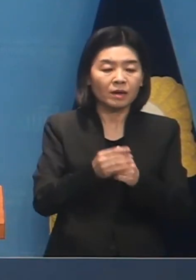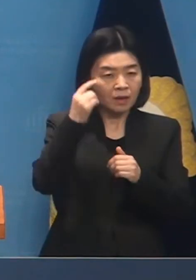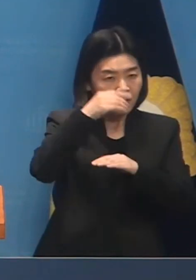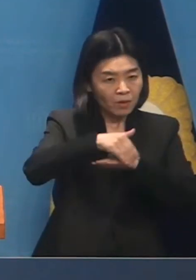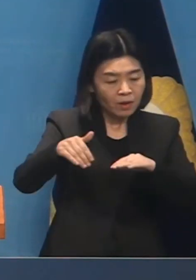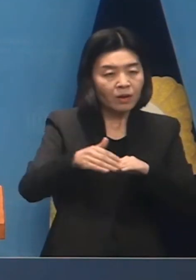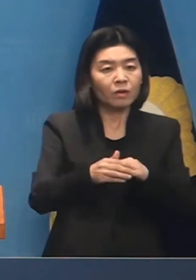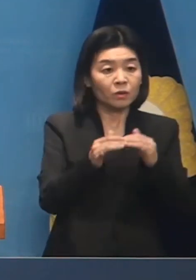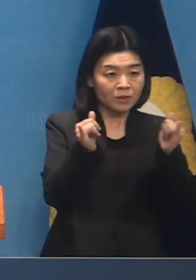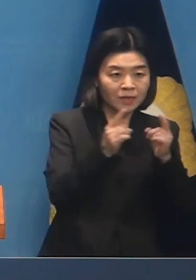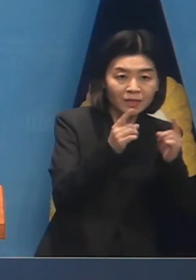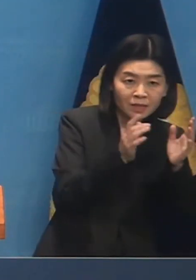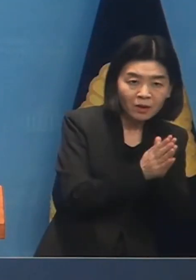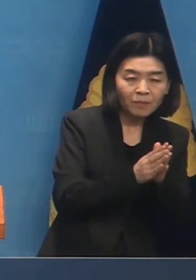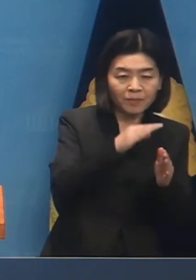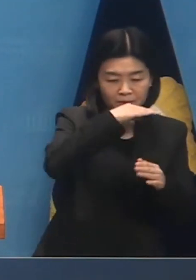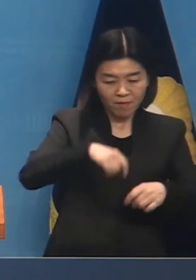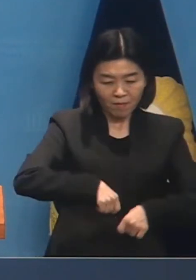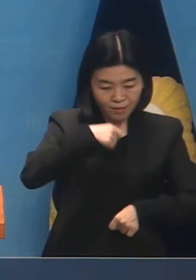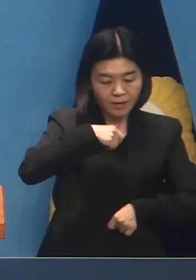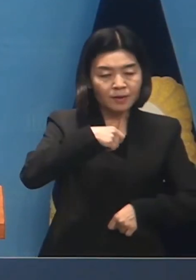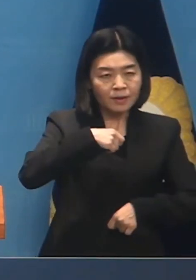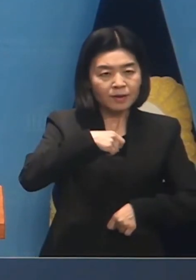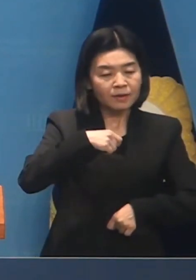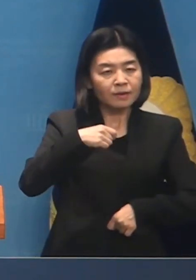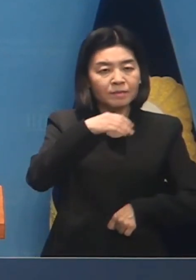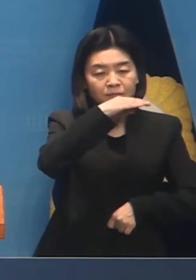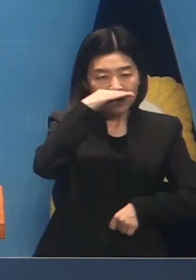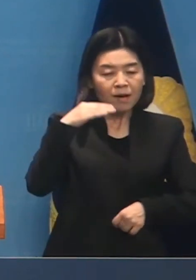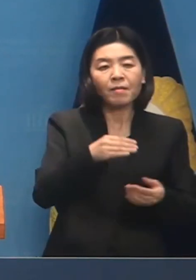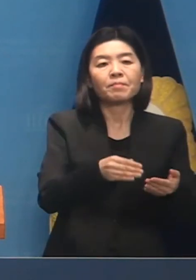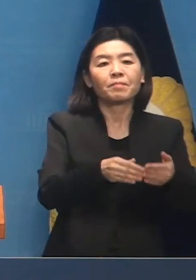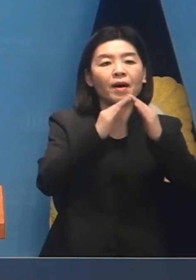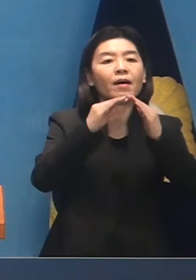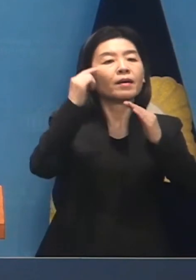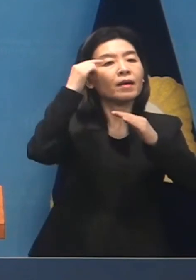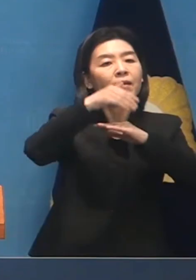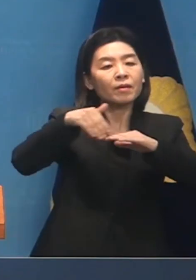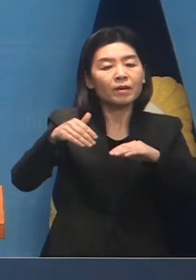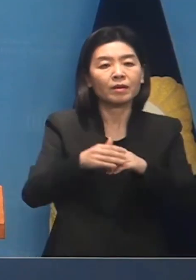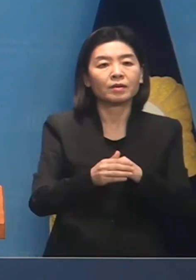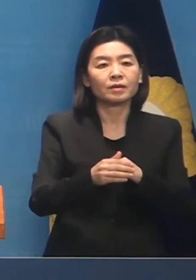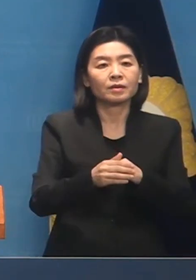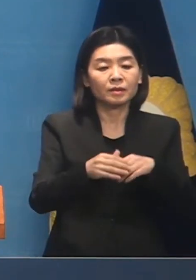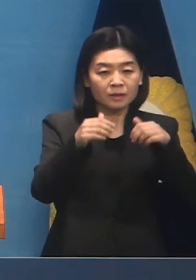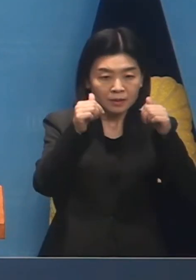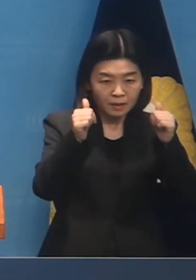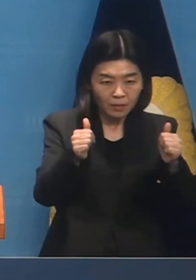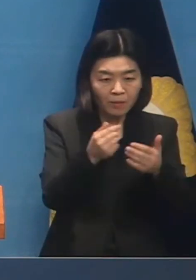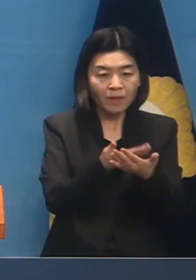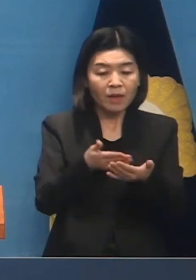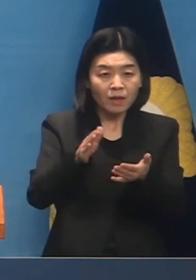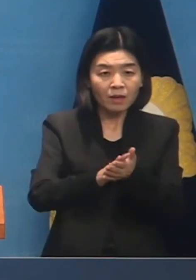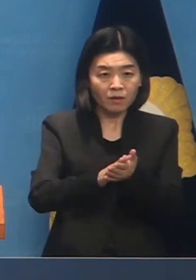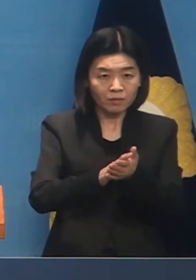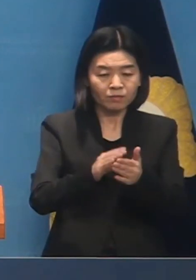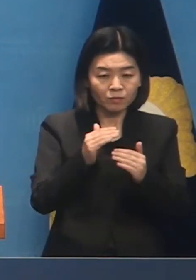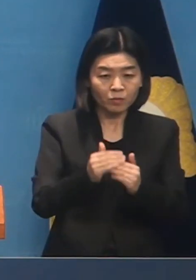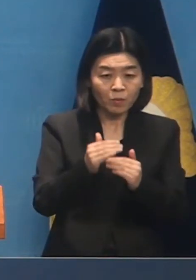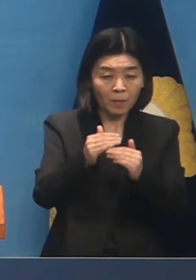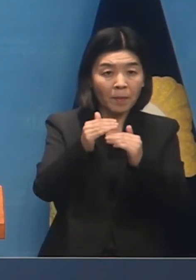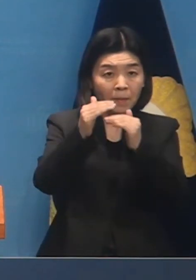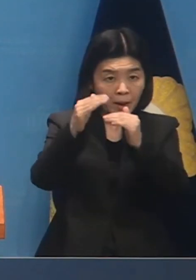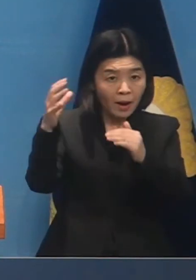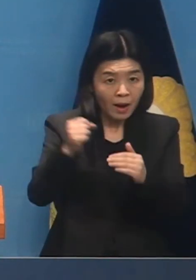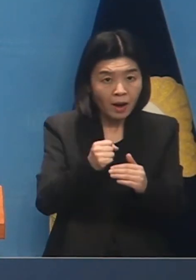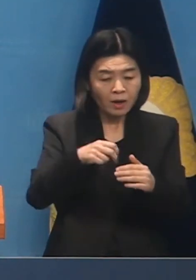세우는 시대를 열겠습니다. 이와 같이 보고드린 사법개혁 로드맵을 토대로 조국혁신당은